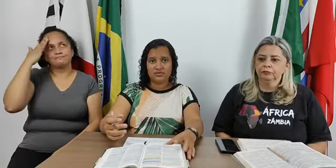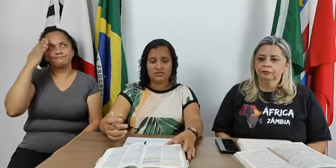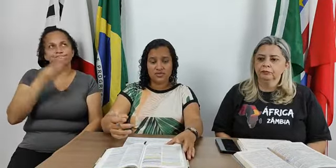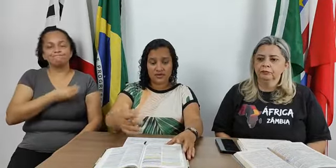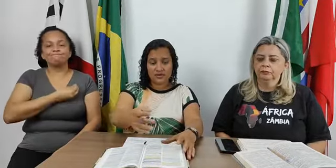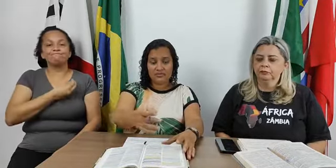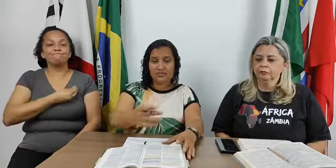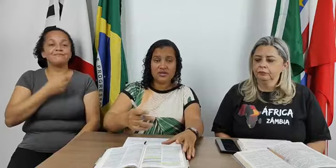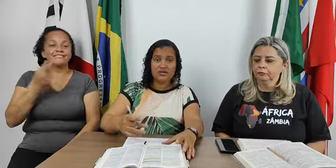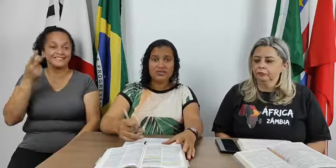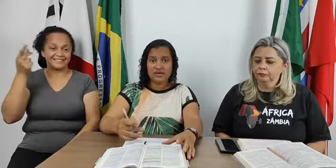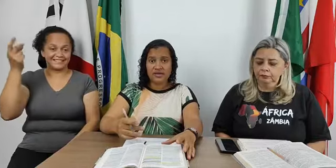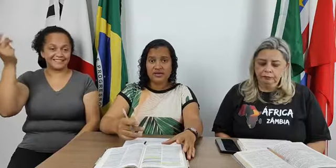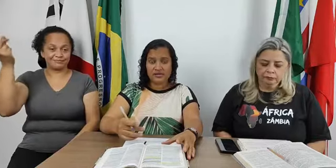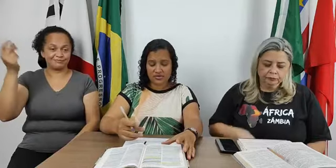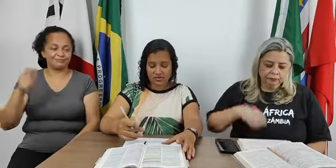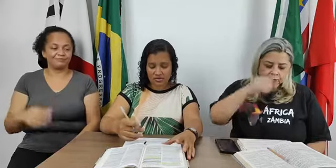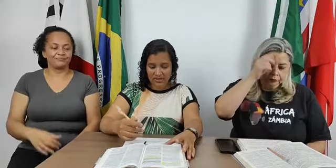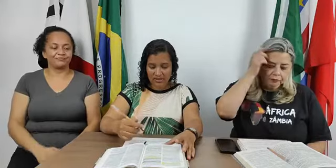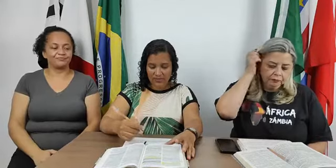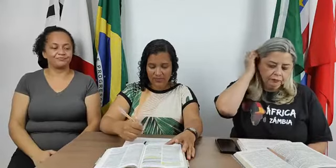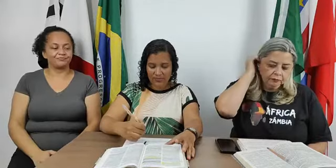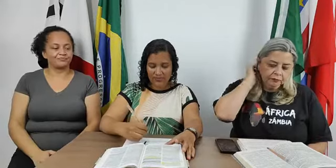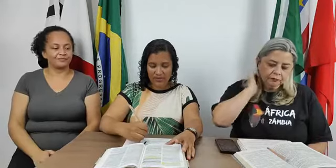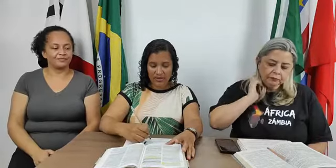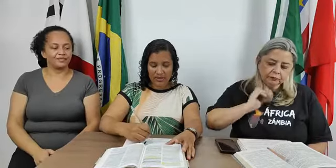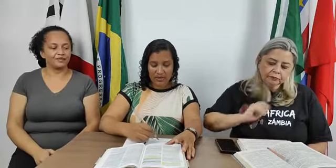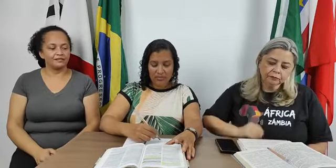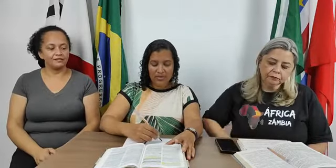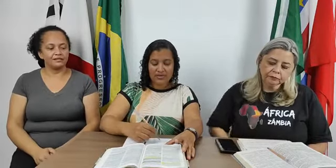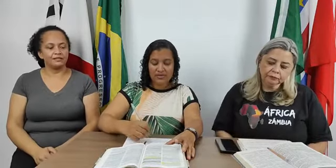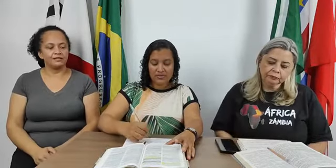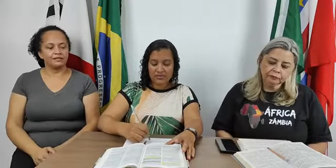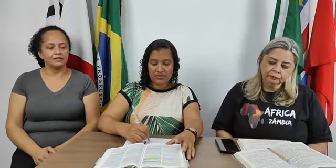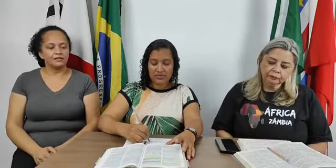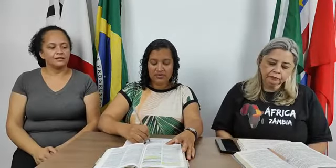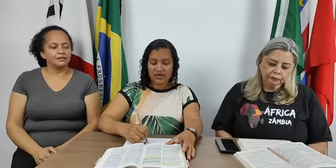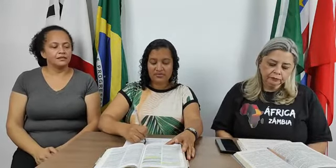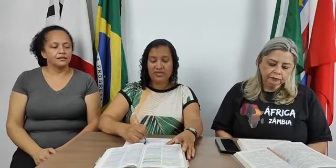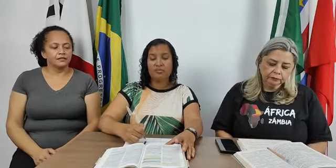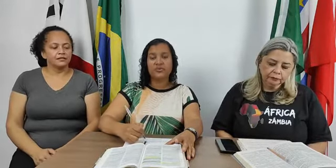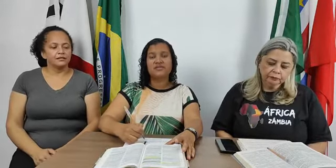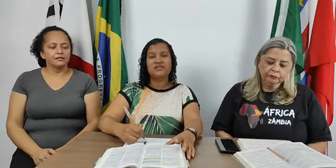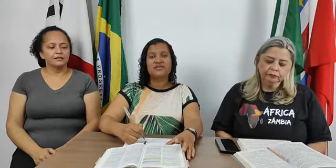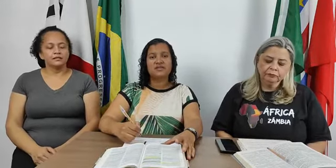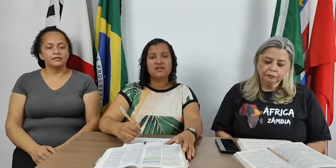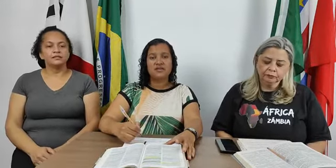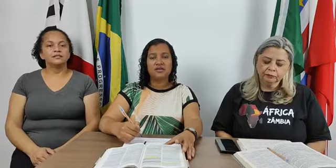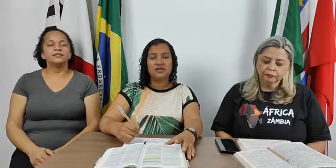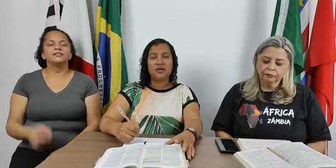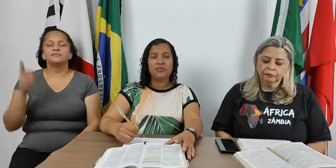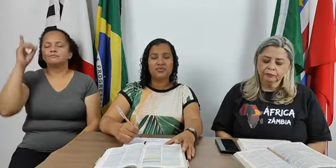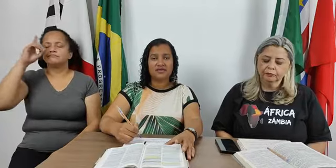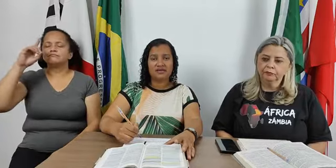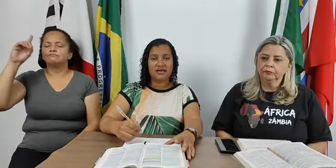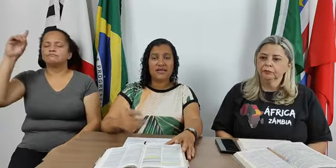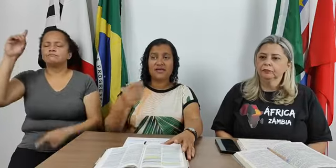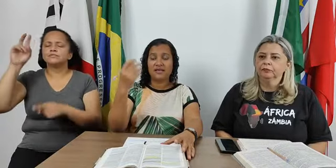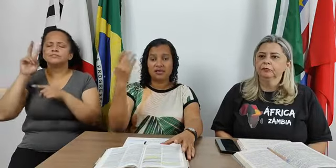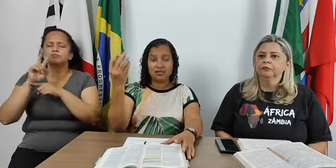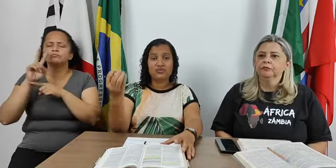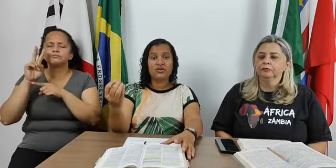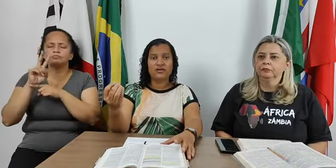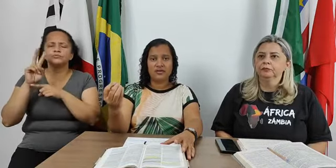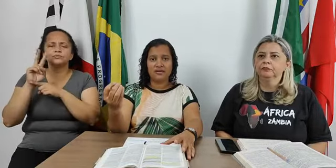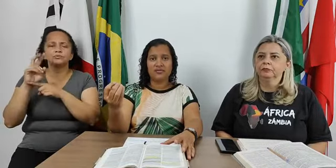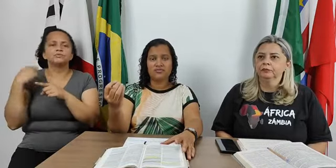eternidade. Aqui do versículo 3, que a gente já leu. Para que Deus nos preserve da apostasia. O que é apostatar? É